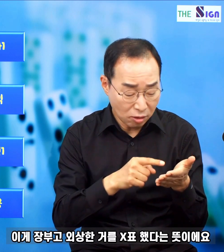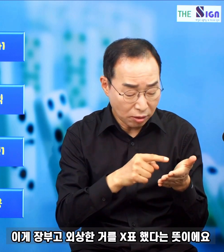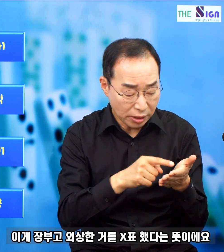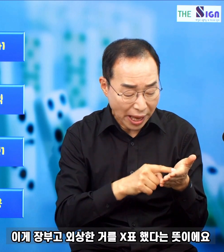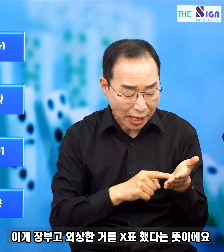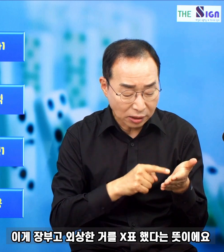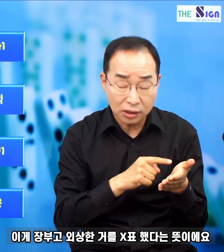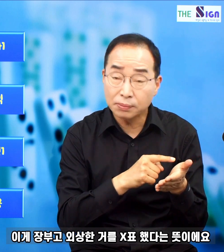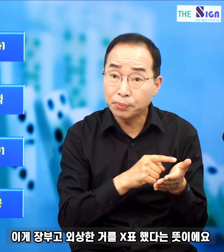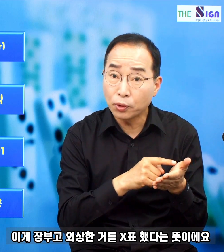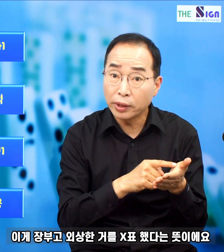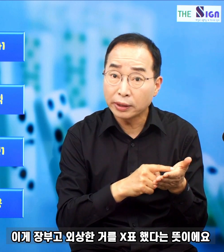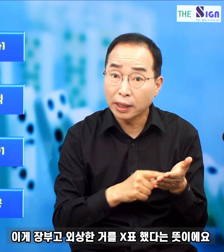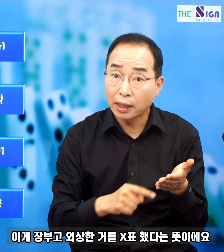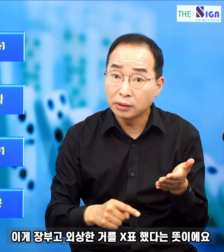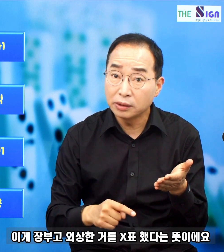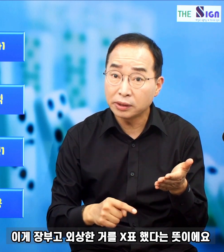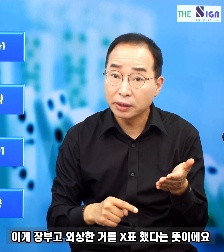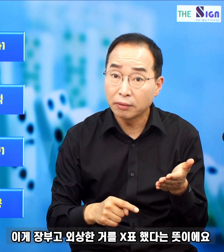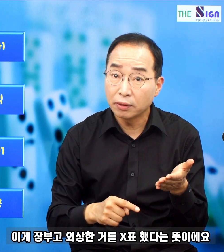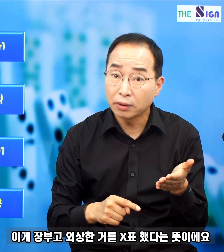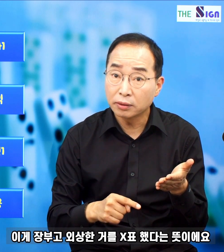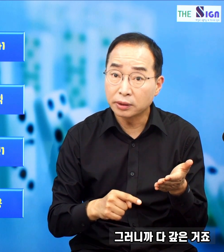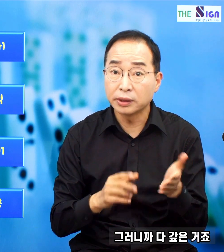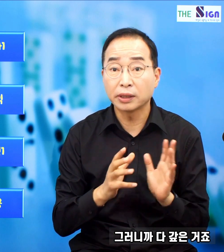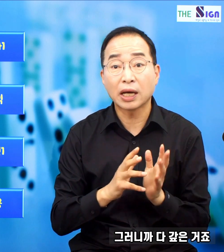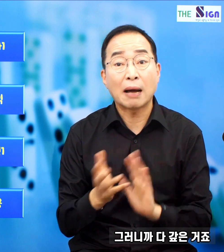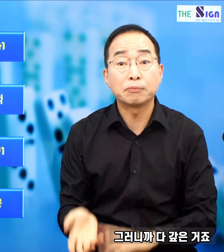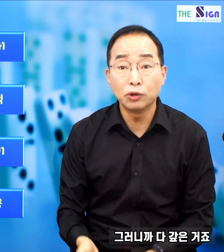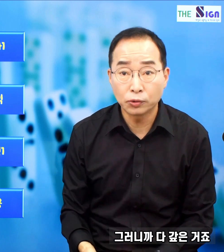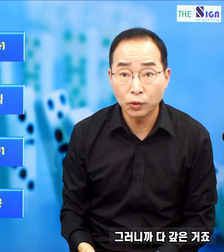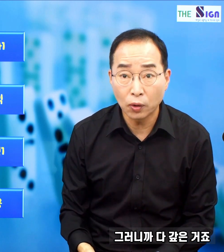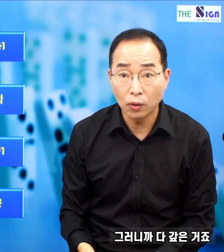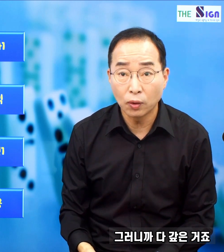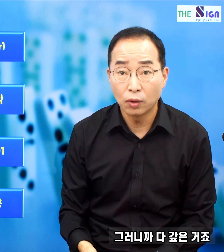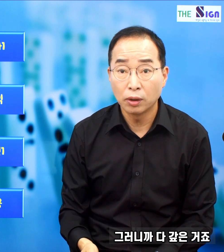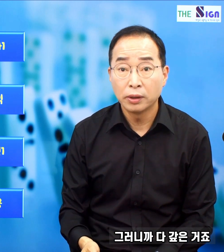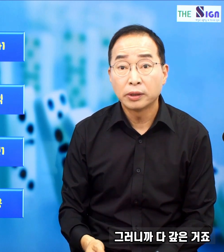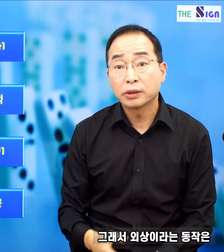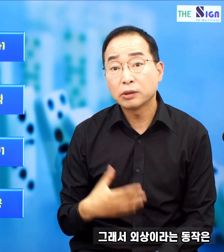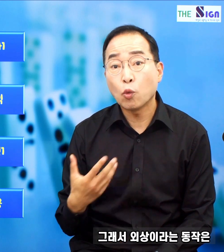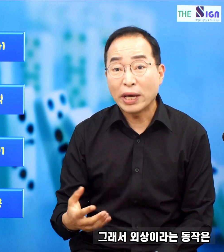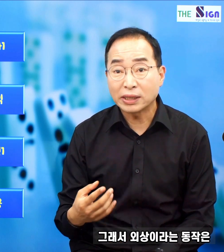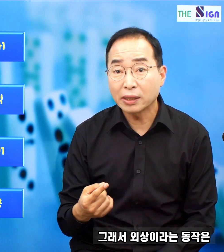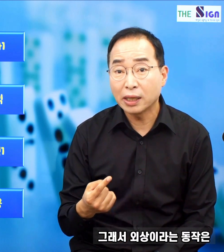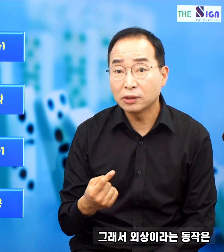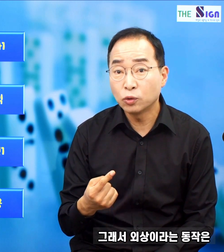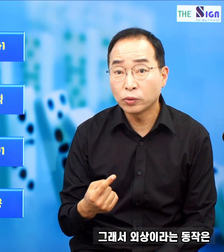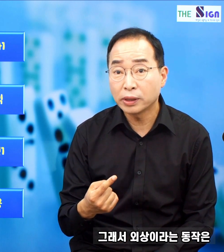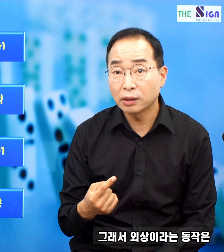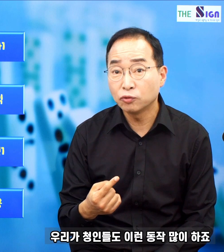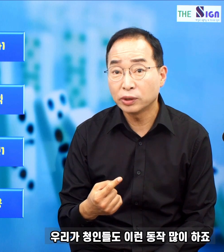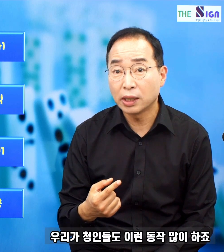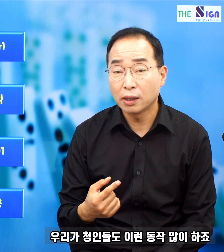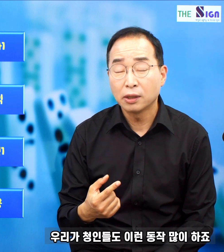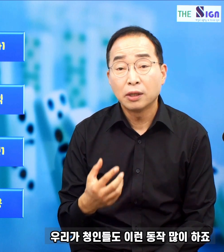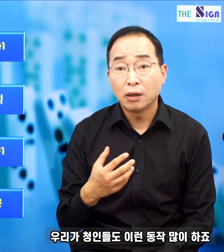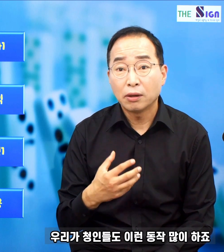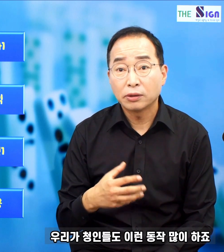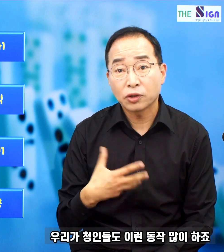거를 X표했다라는 뜻이에요. 그러니까 다 갚은 거죠. 그래서 외상이라는 동작은 우리가